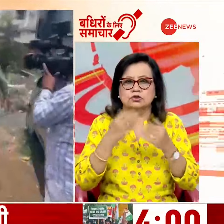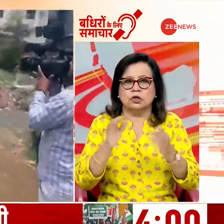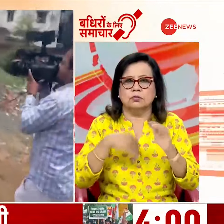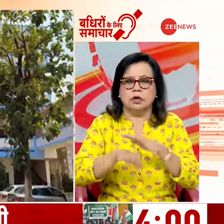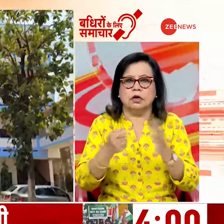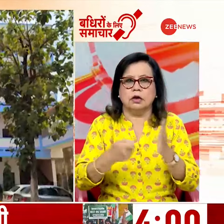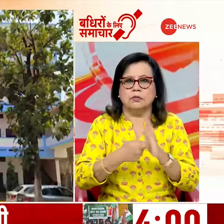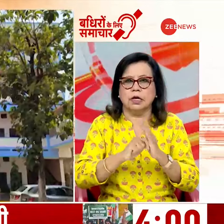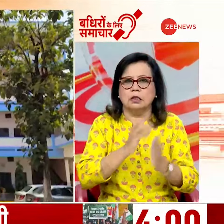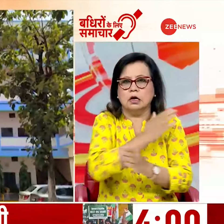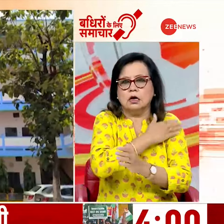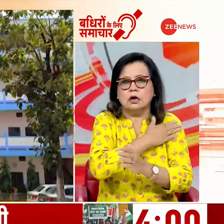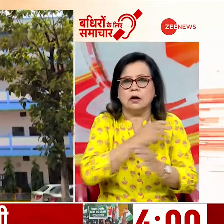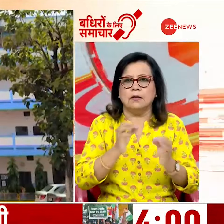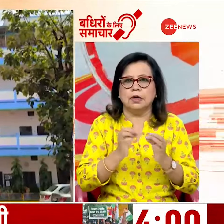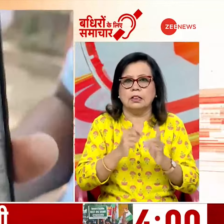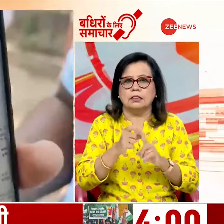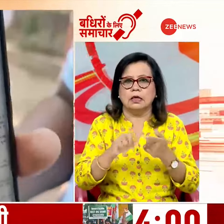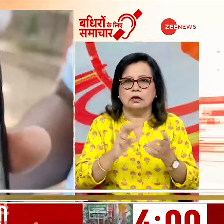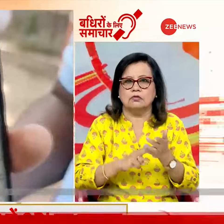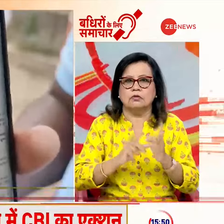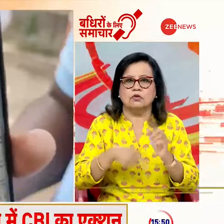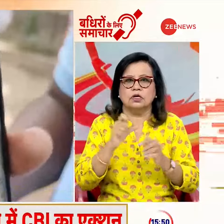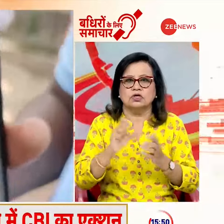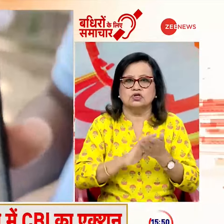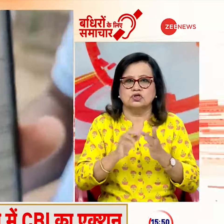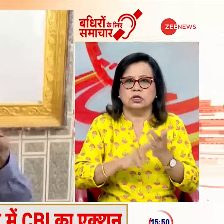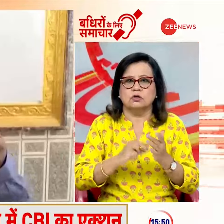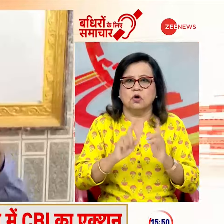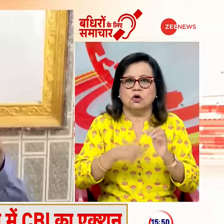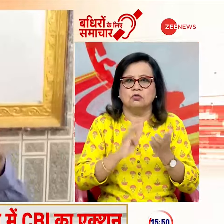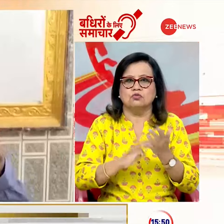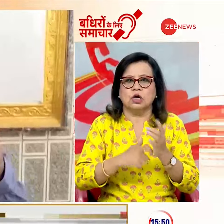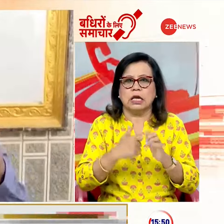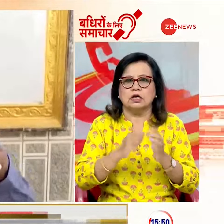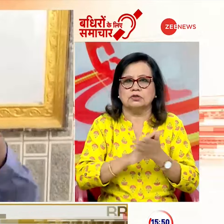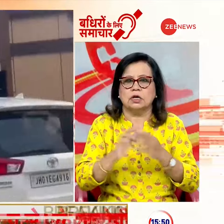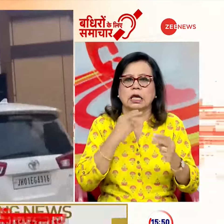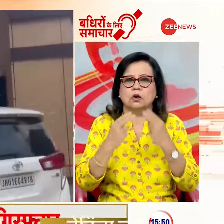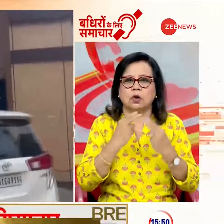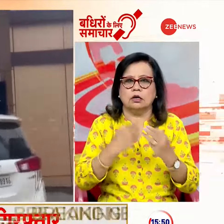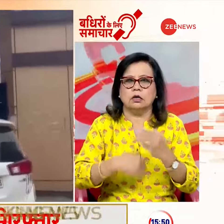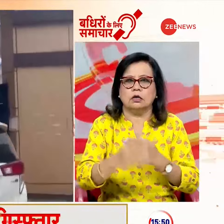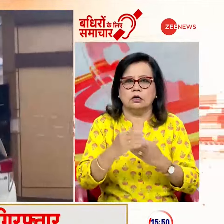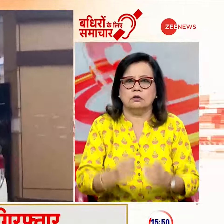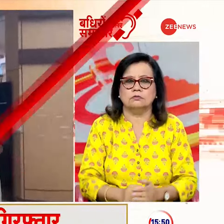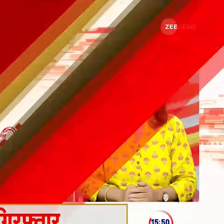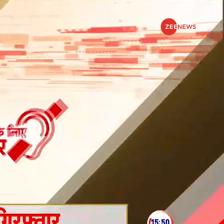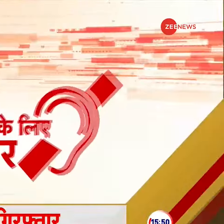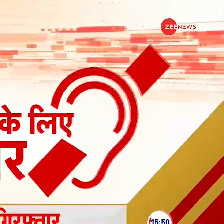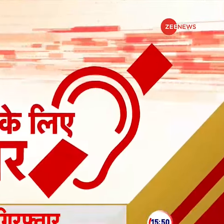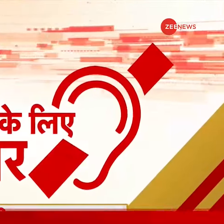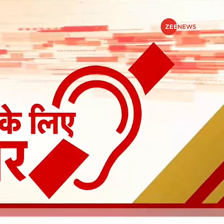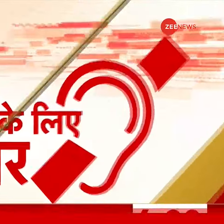जेल में बंद आरोपी बलदेव उर्फ चिंटू और मुकेश से पूछताछ करेगी।